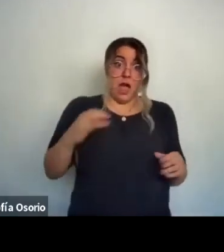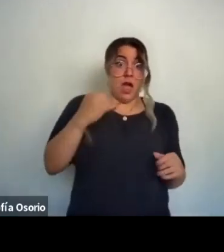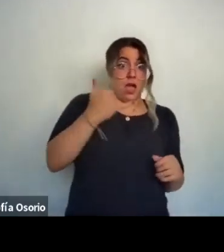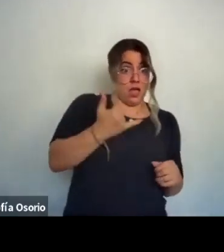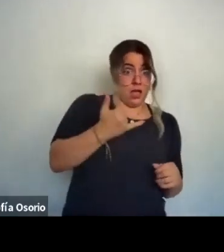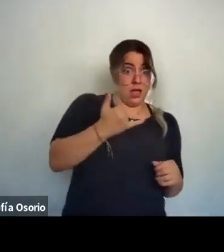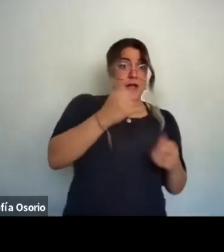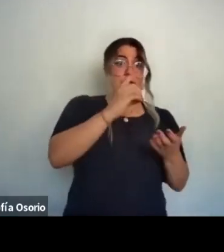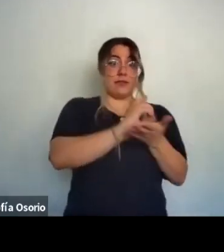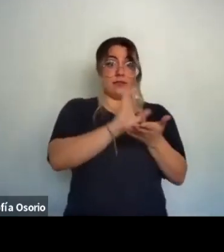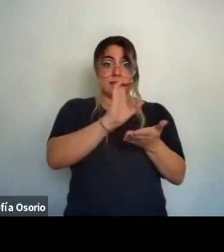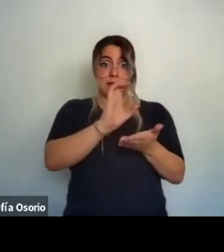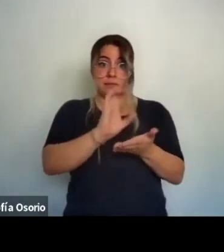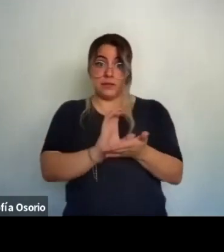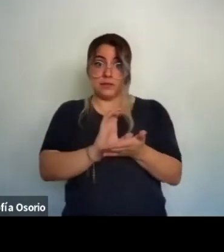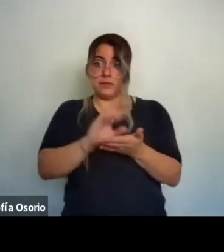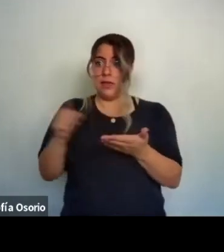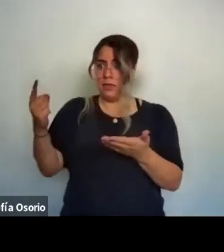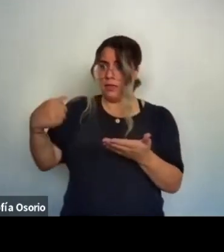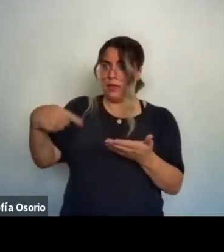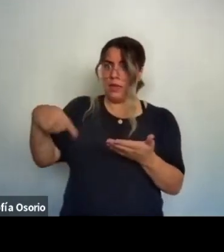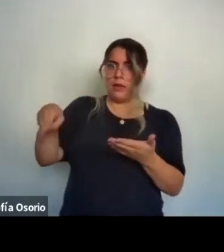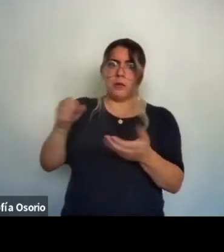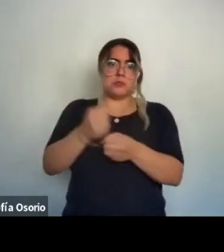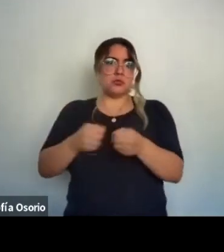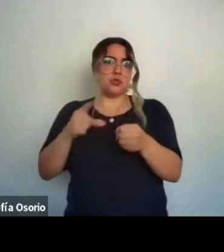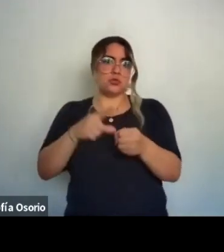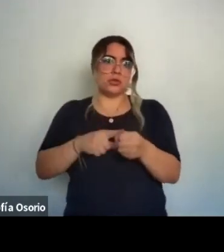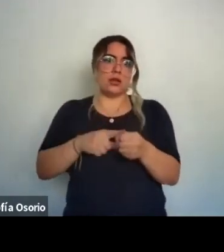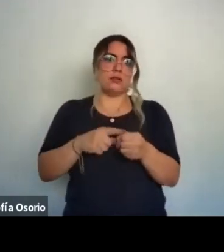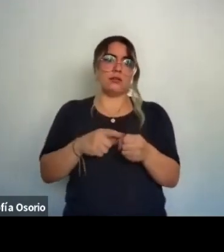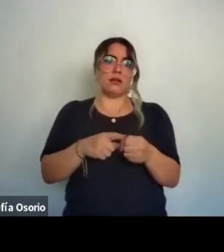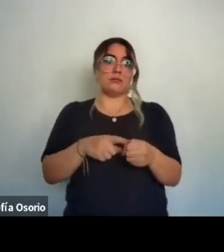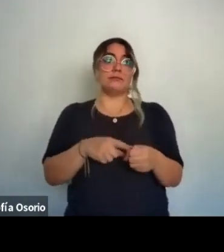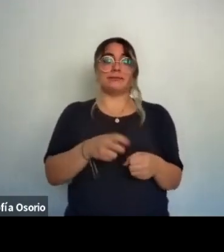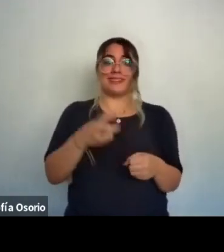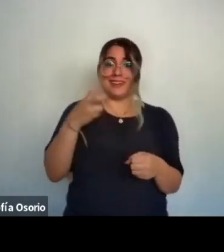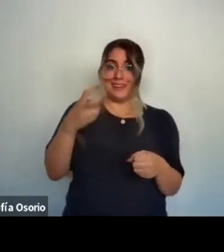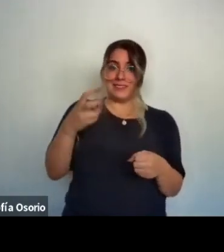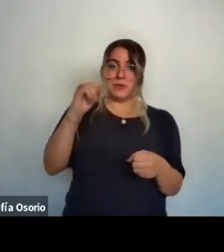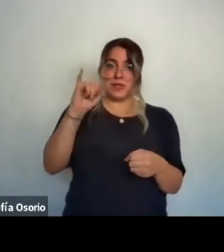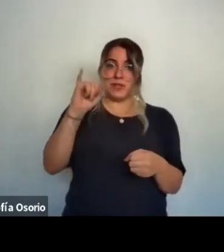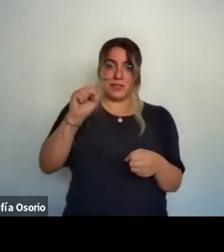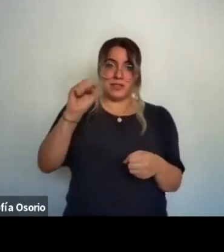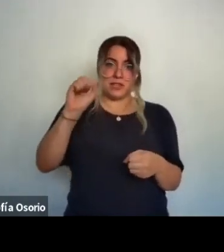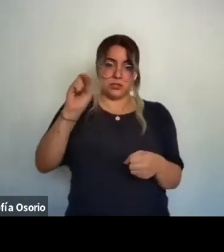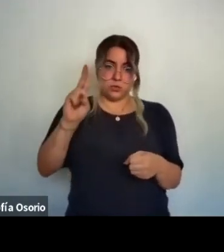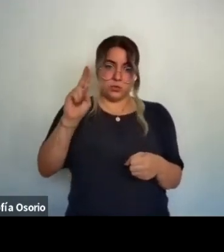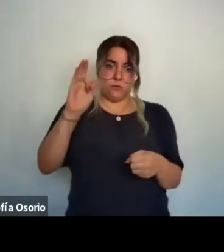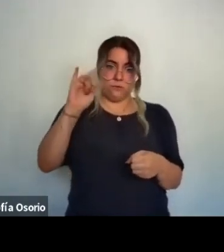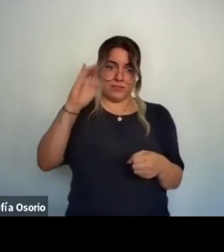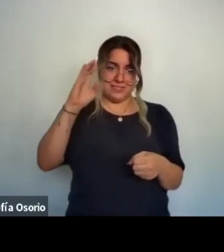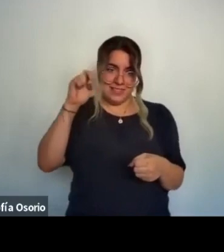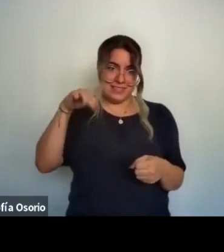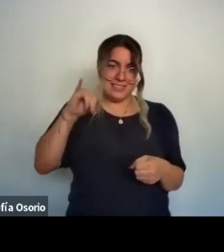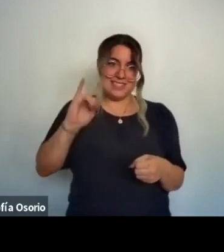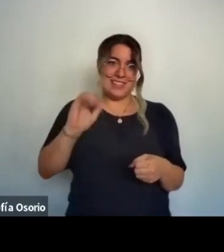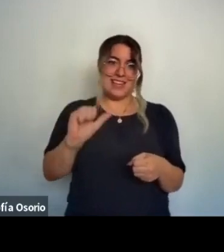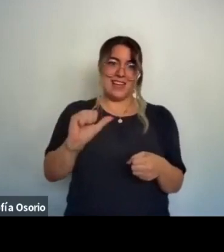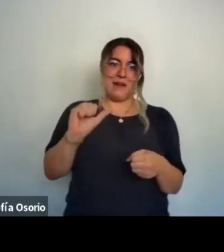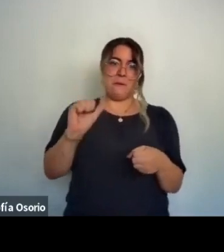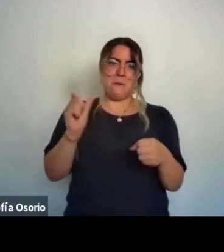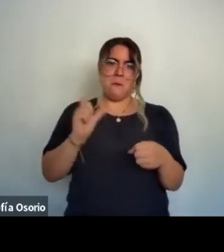las personas con tal deficiencia. Así, definimos la insuficiencia como la carencia parcial o total de un miembro o